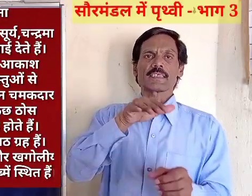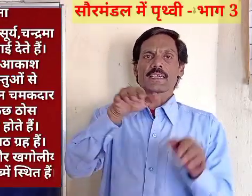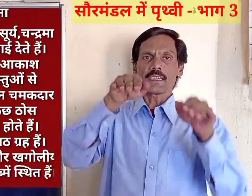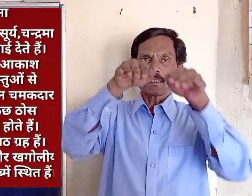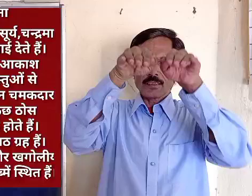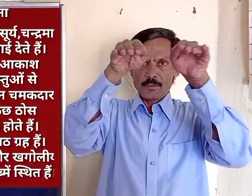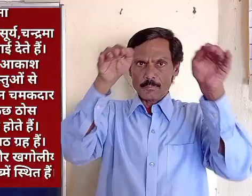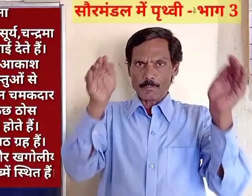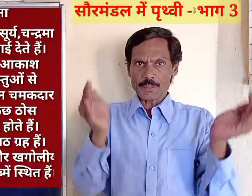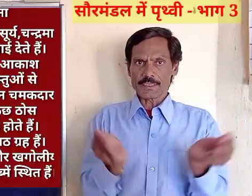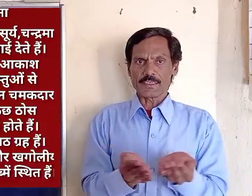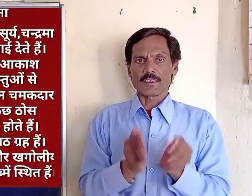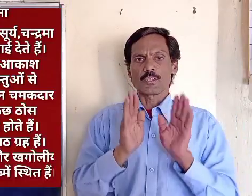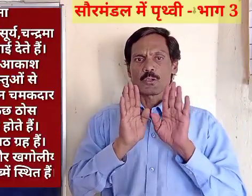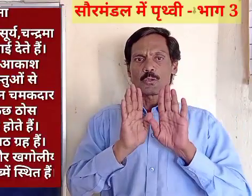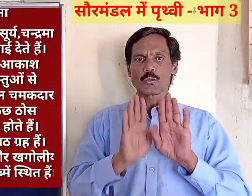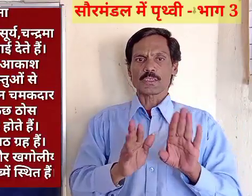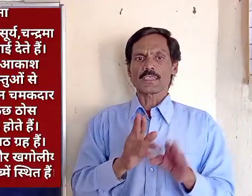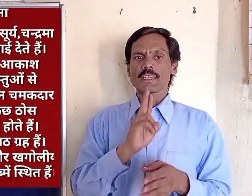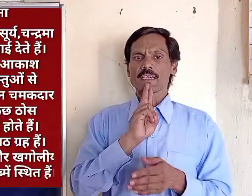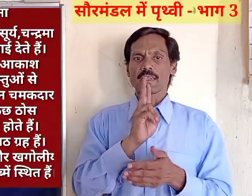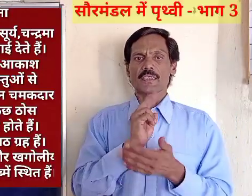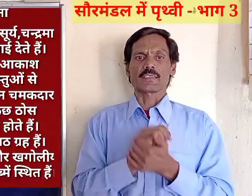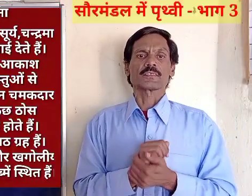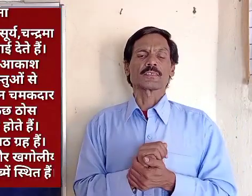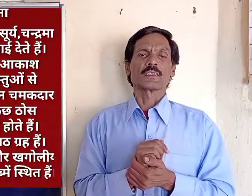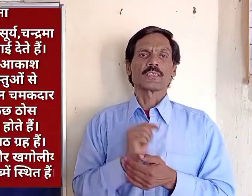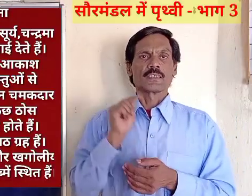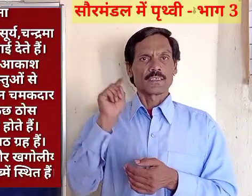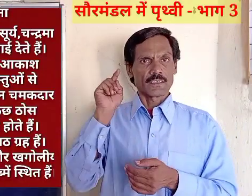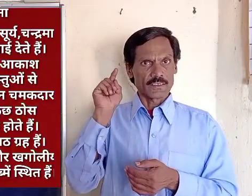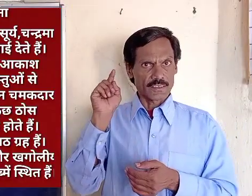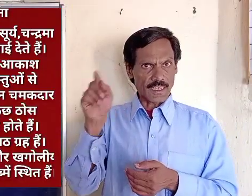गैसीय पिंड होते हैं। यह